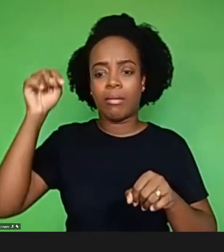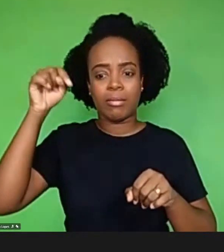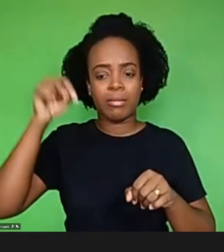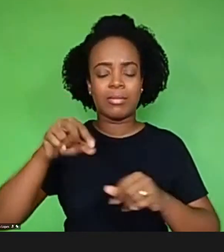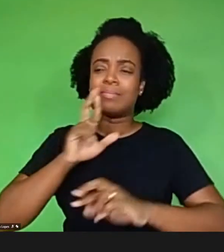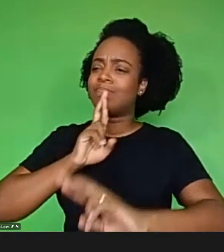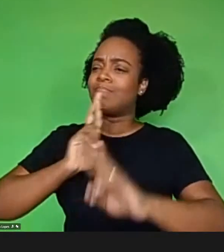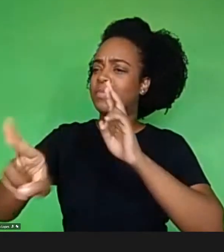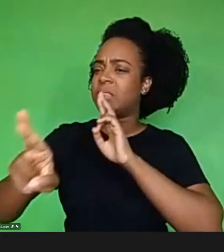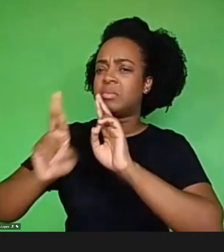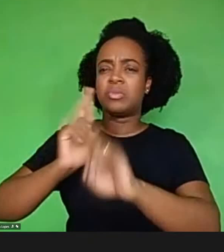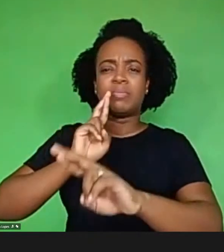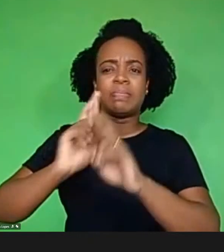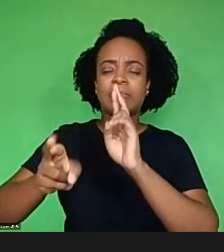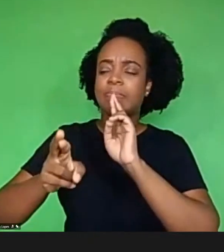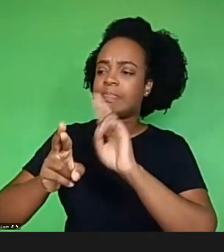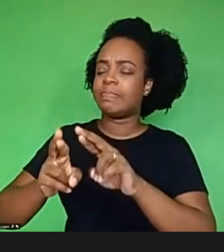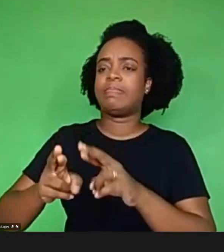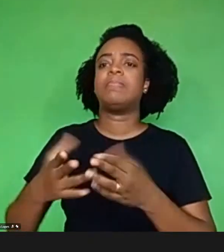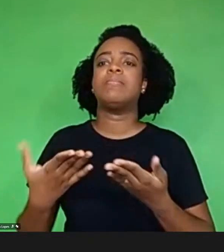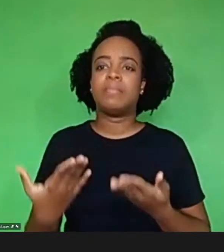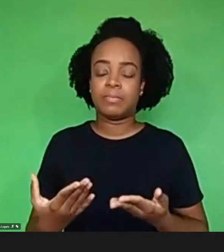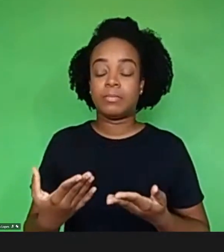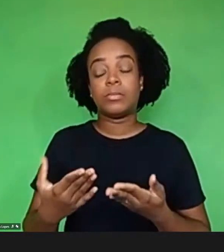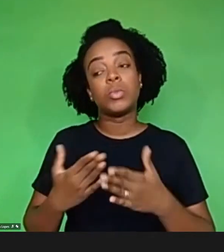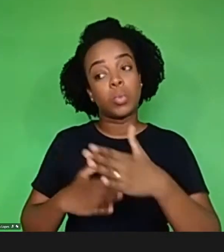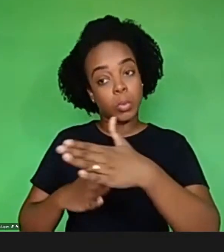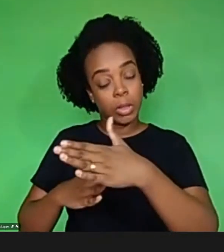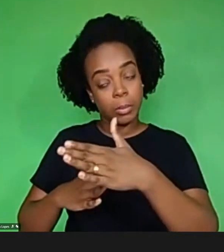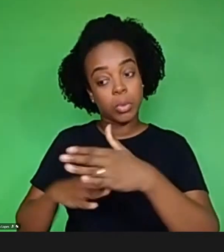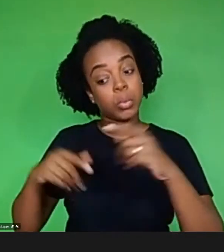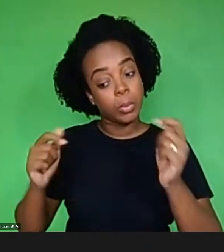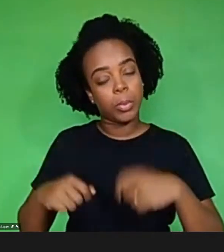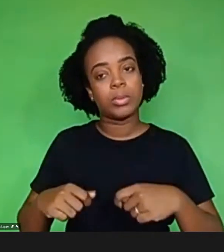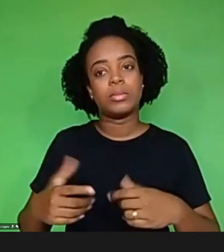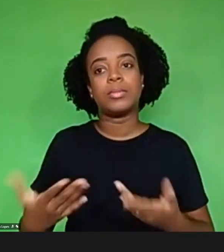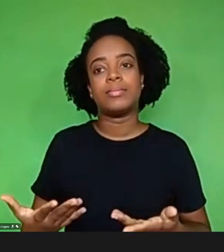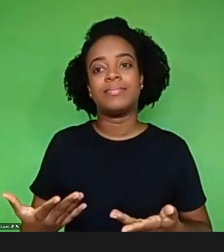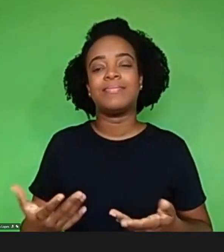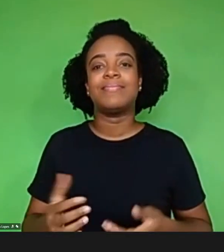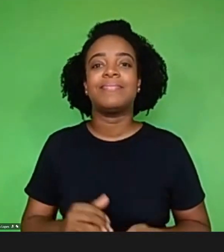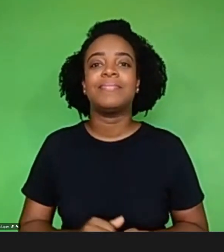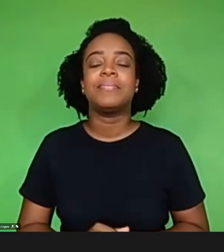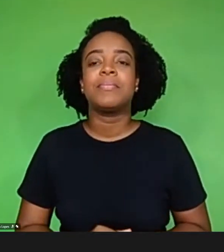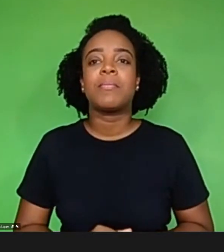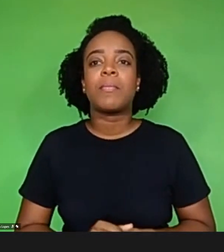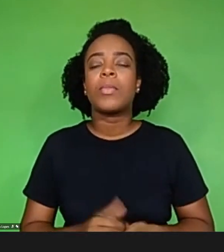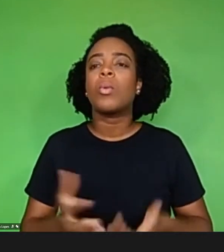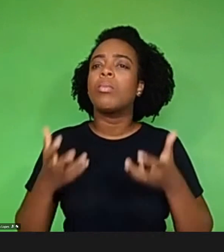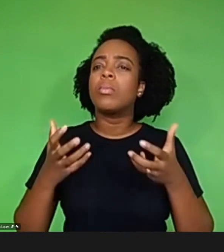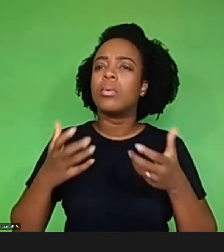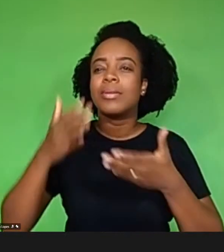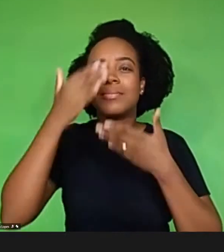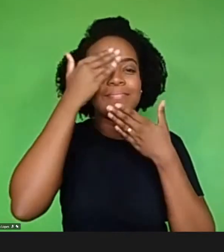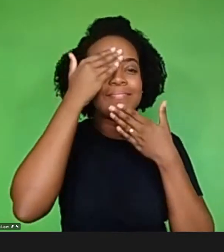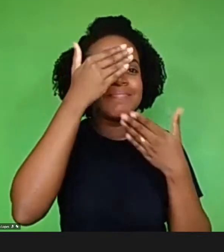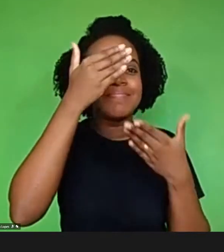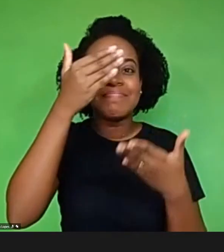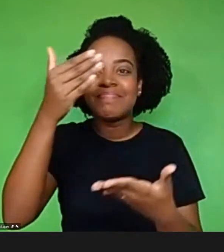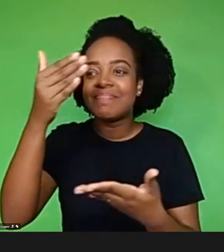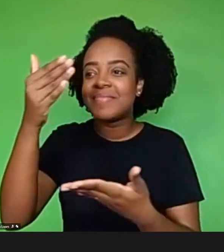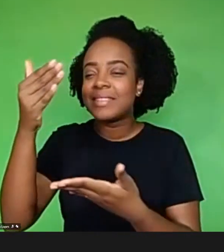vocês, dentro daquilo que é possível. Então, eu quero mais uma vez agradecer a presença de todos, né, que seja